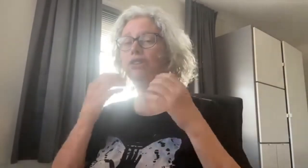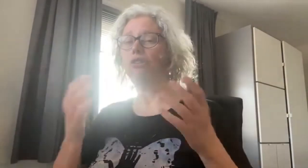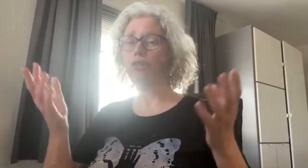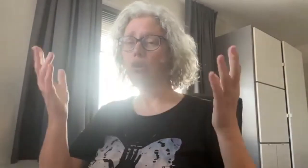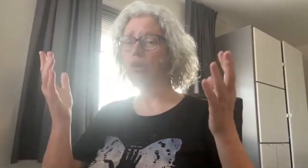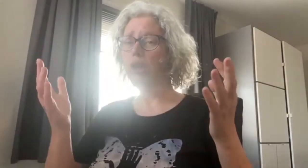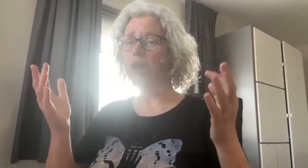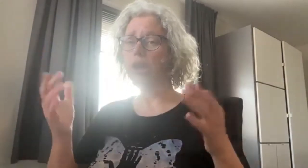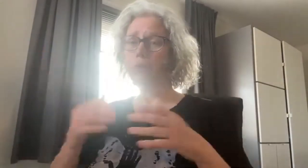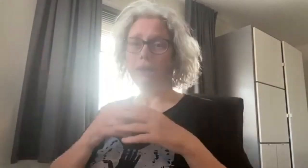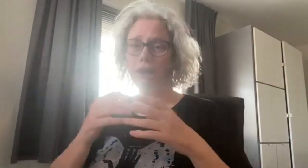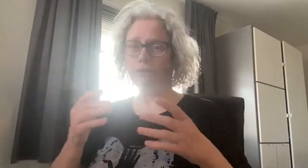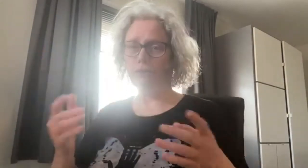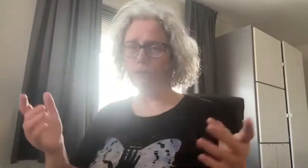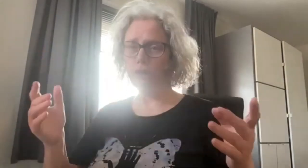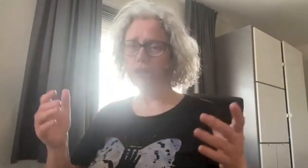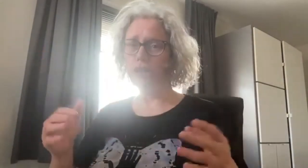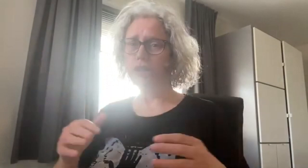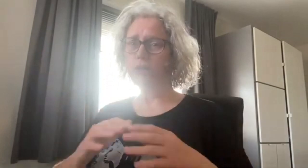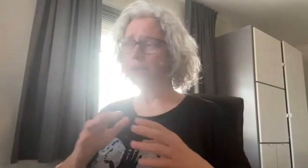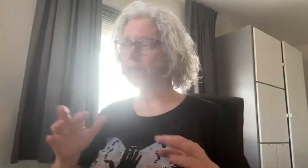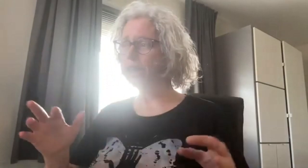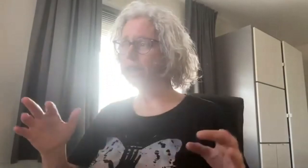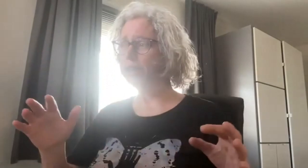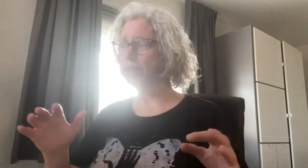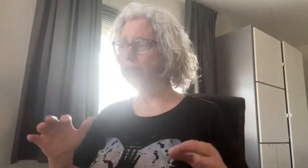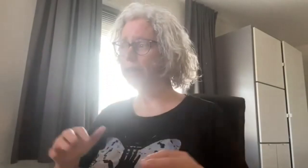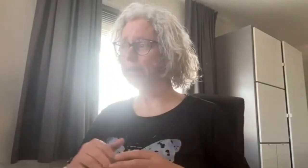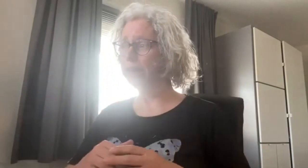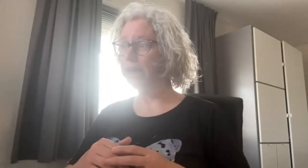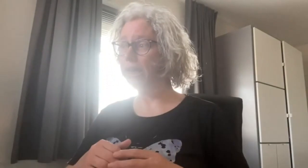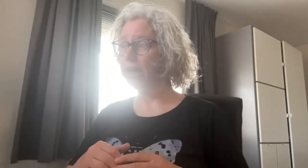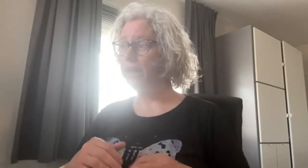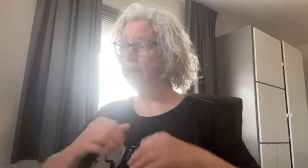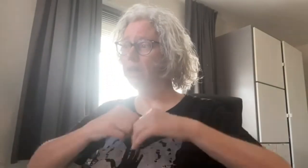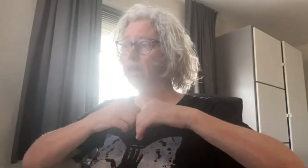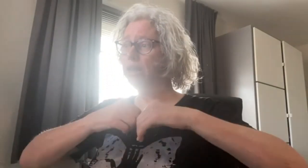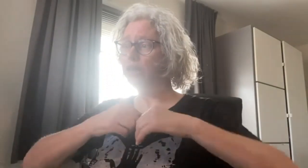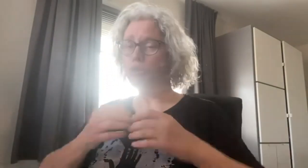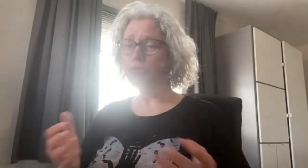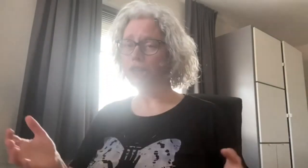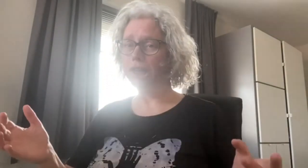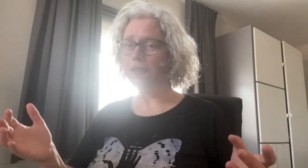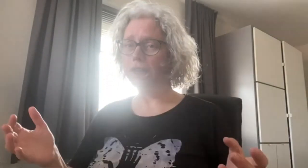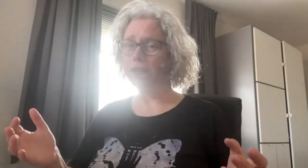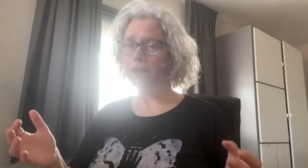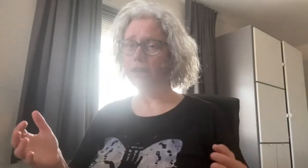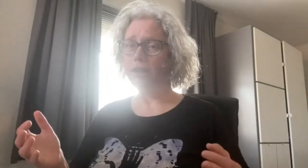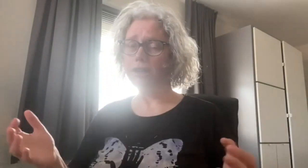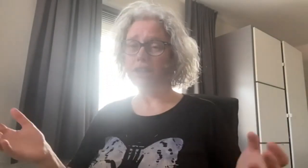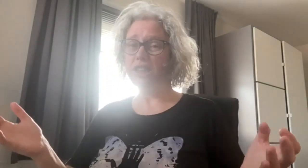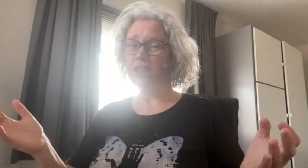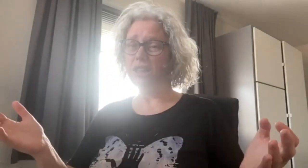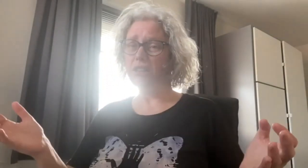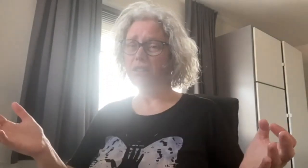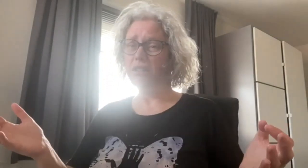toch heb ik gevoelens met kinderen daarbij. Soms denk ik, kinderen?